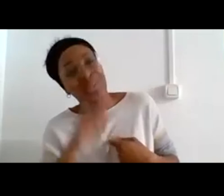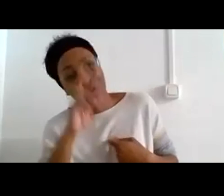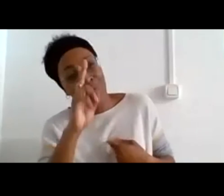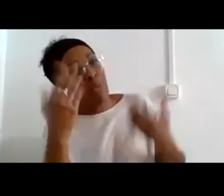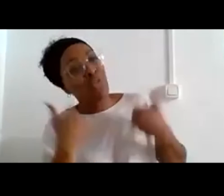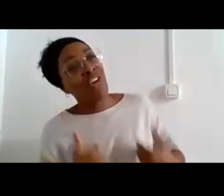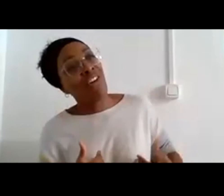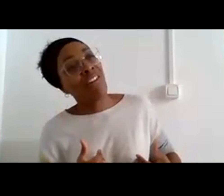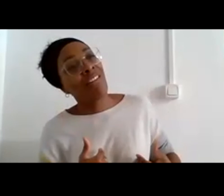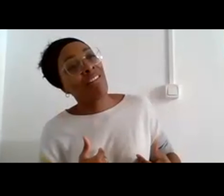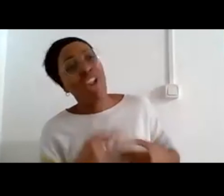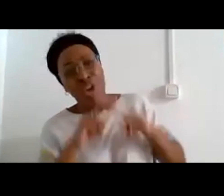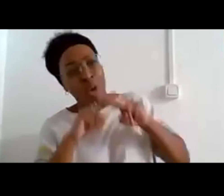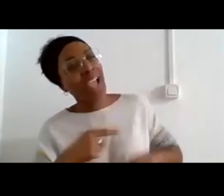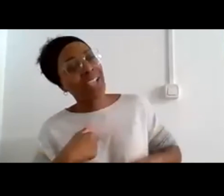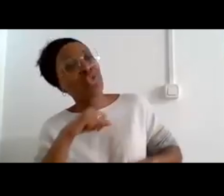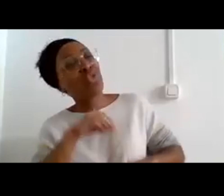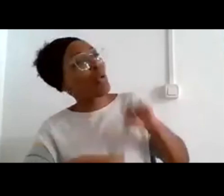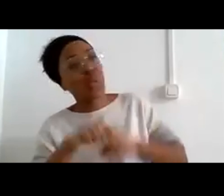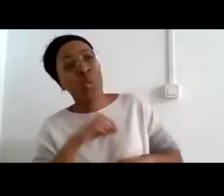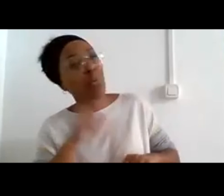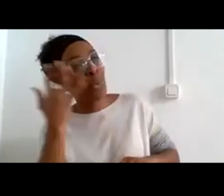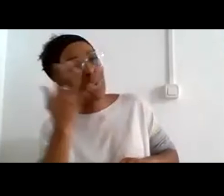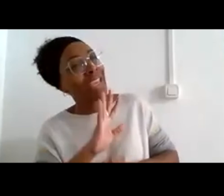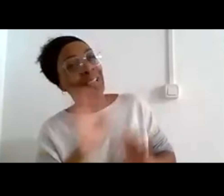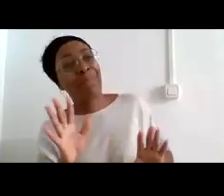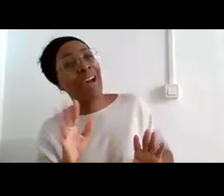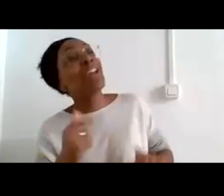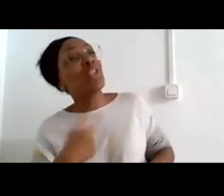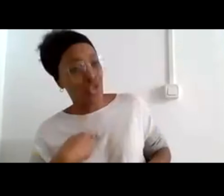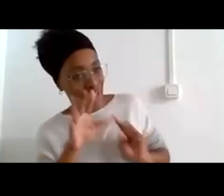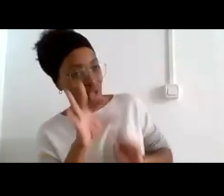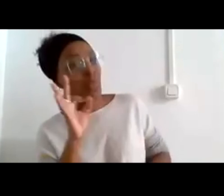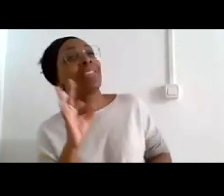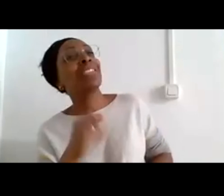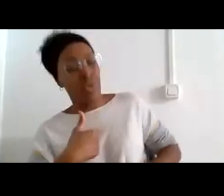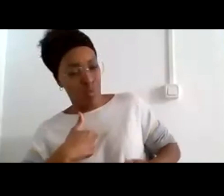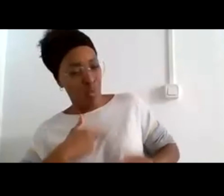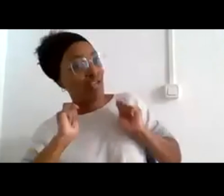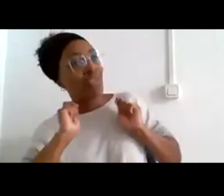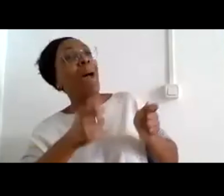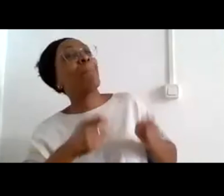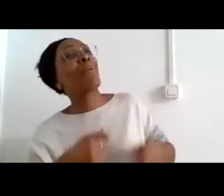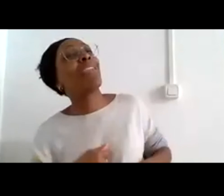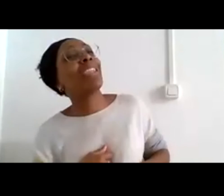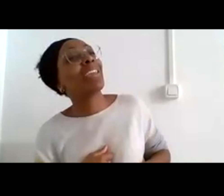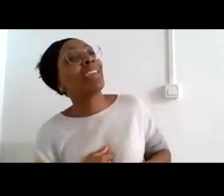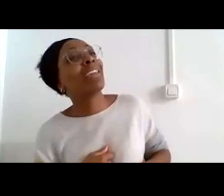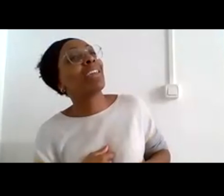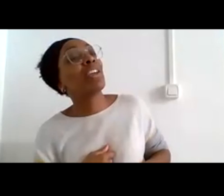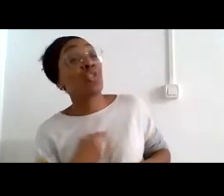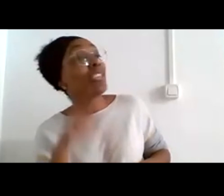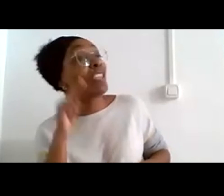charge. Je t'ai choisi, je t'ai appelé, je t'ai vu avant même que toi tu me